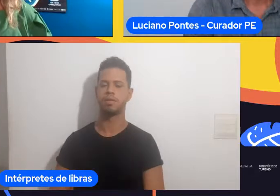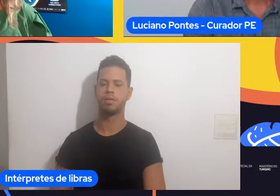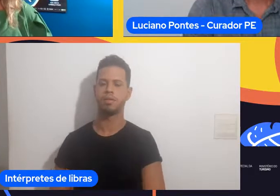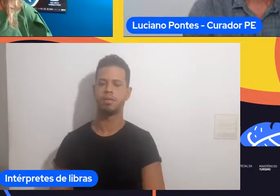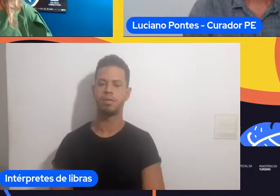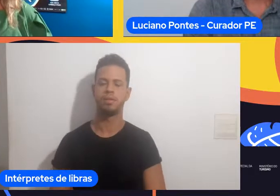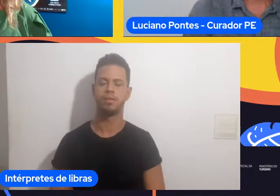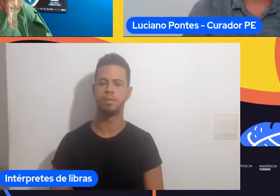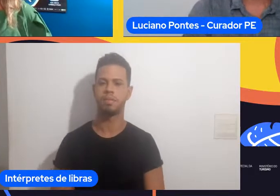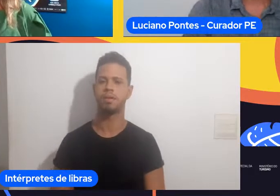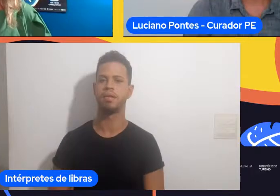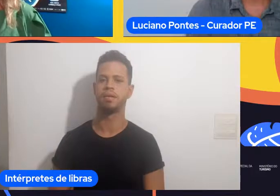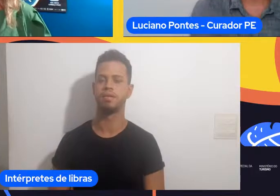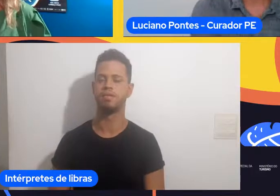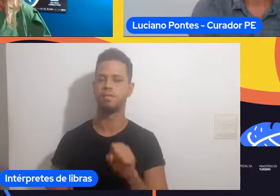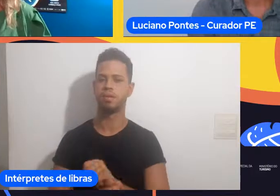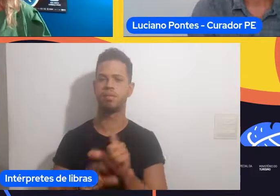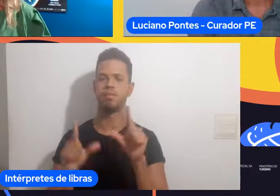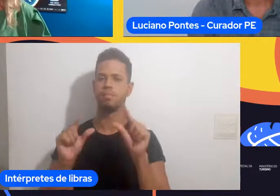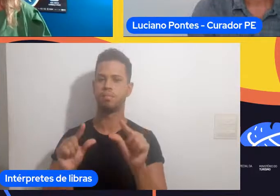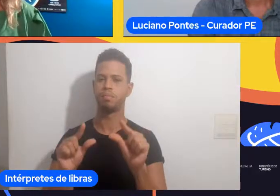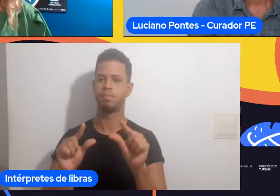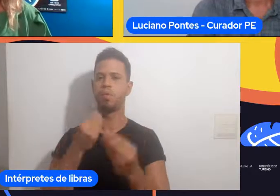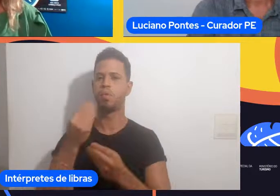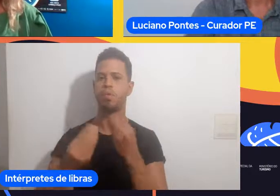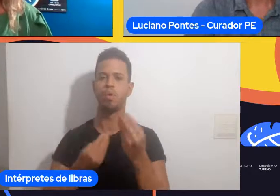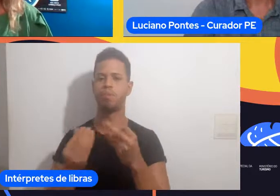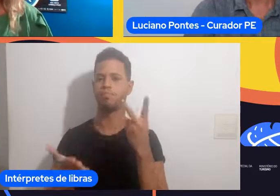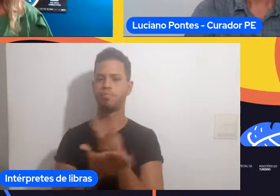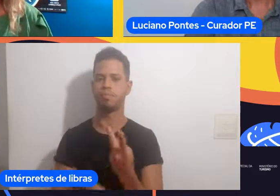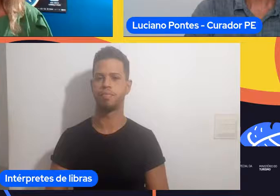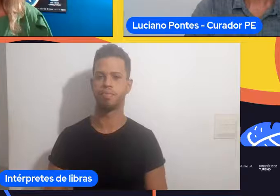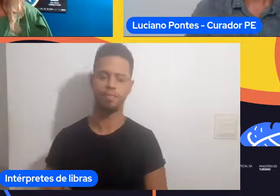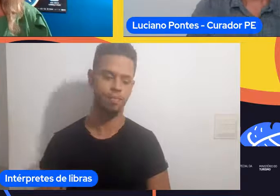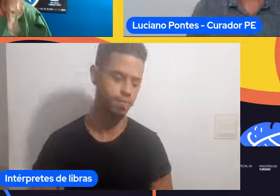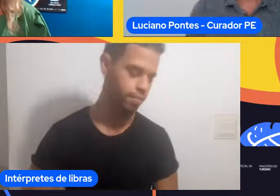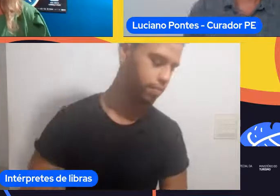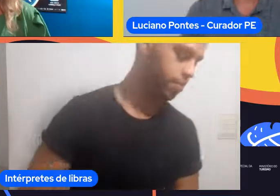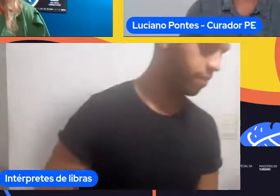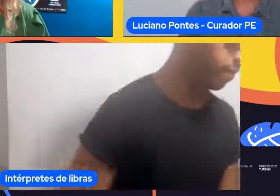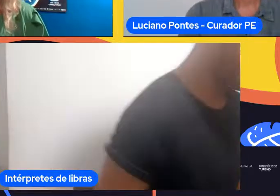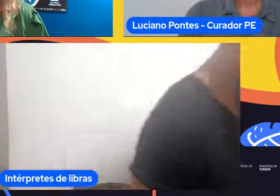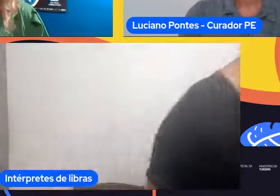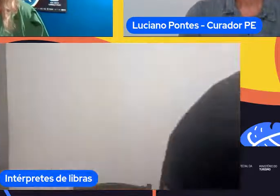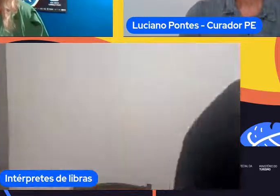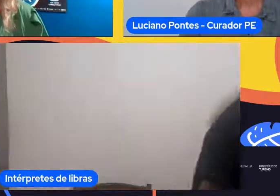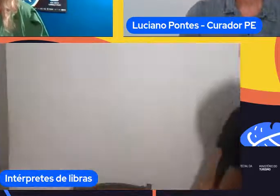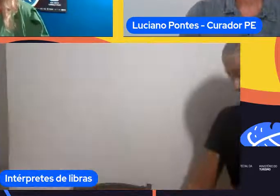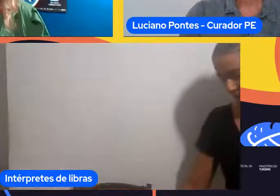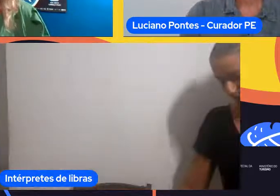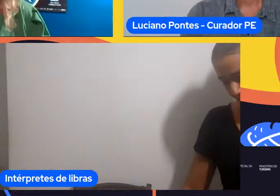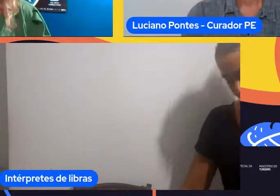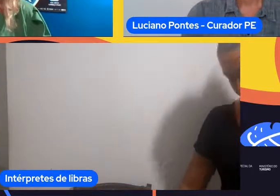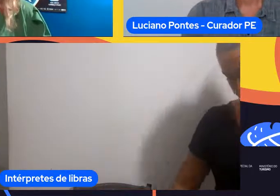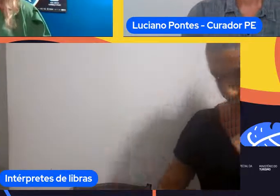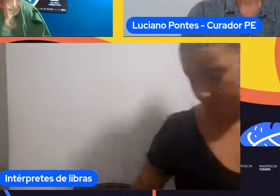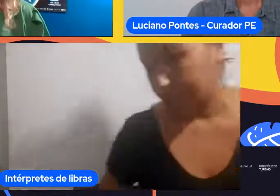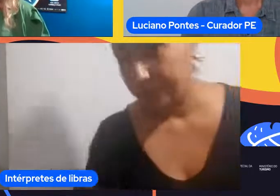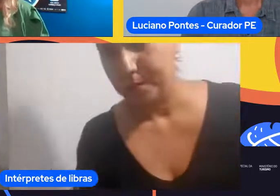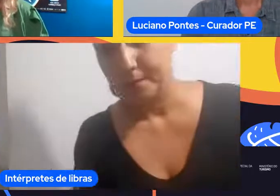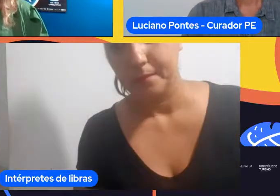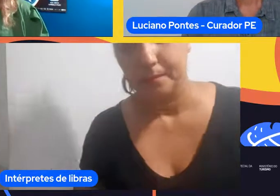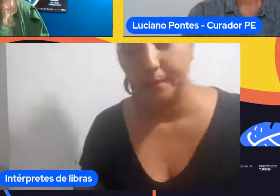pouquinho sobre como isso se instaura. Tá, eu tinha pego aqui de um curso que eu fiz no começo do